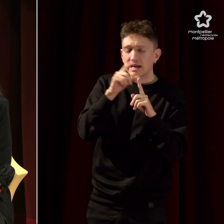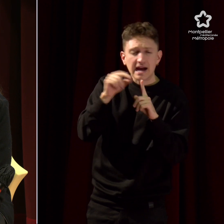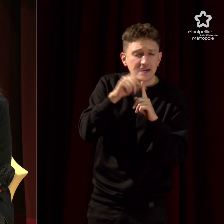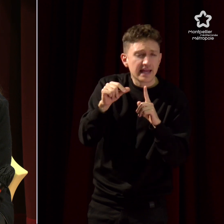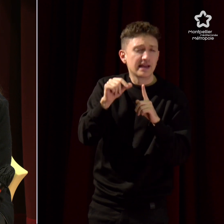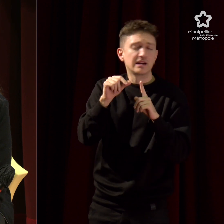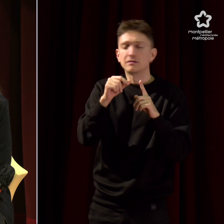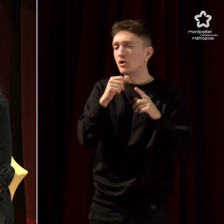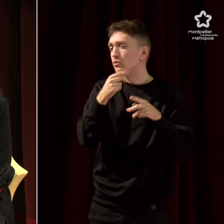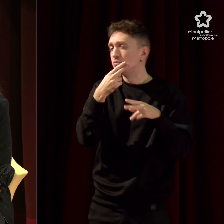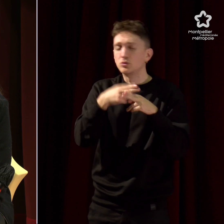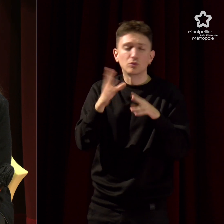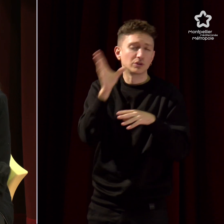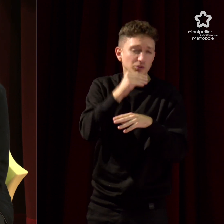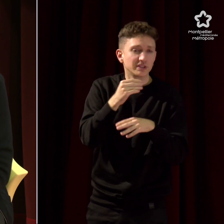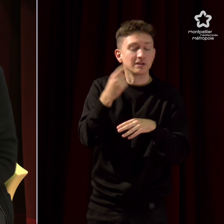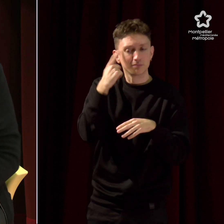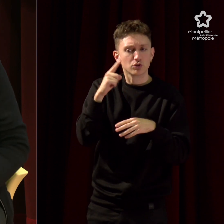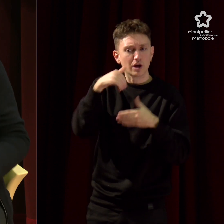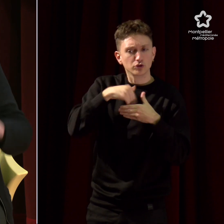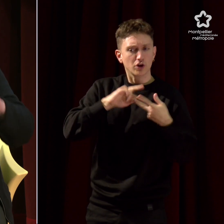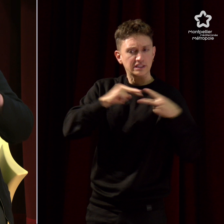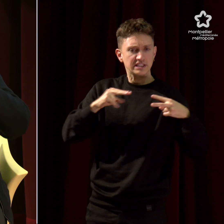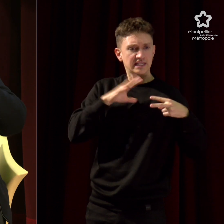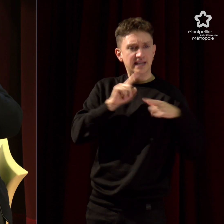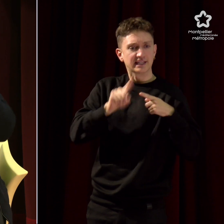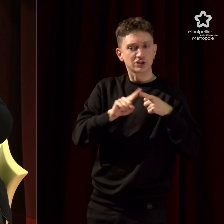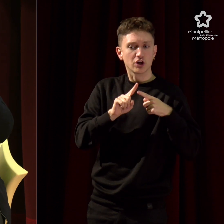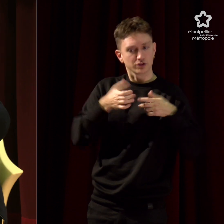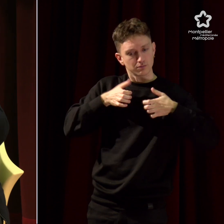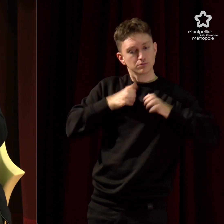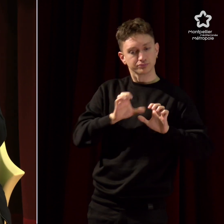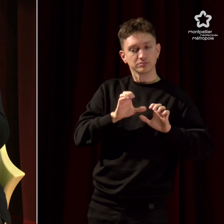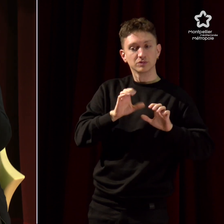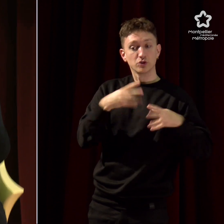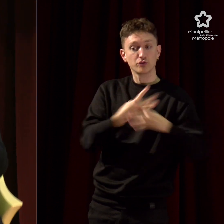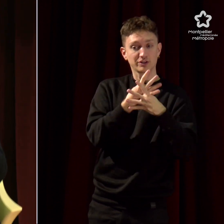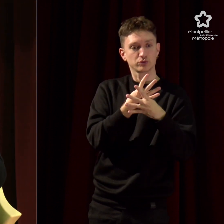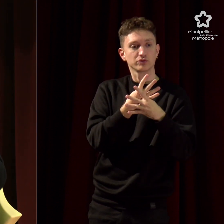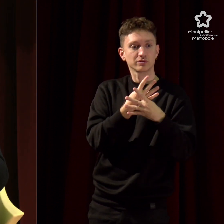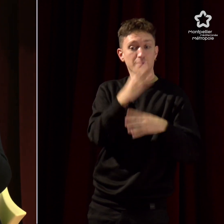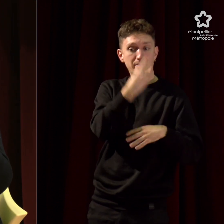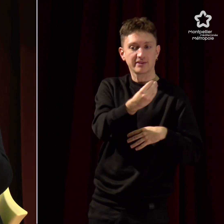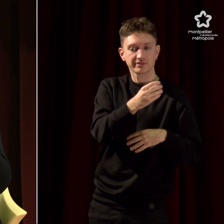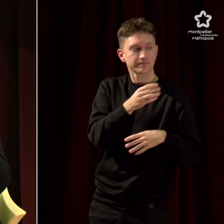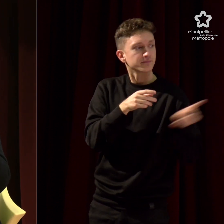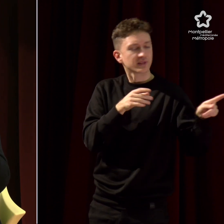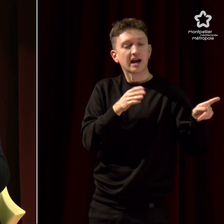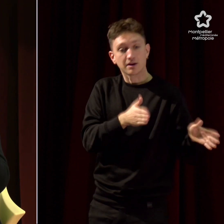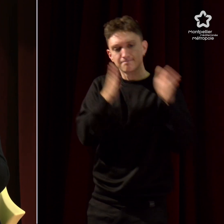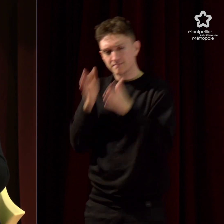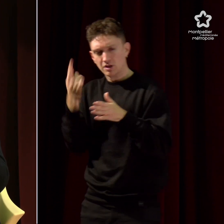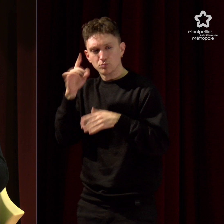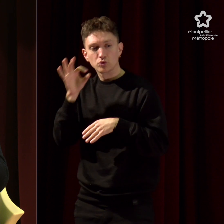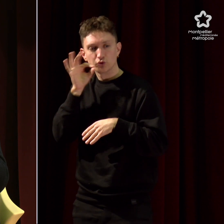a permis justement de détruire cette En fait, c'est pour le sida, il y a une mutation qui a été trouvée dans un gène qui